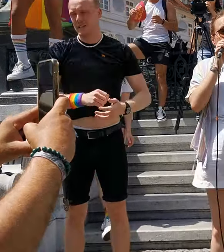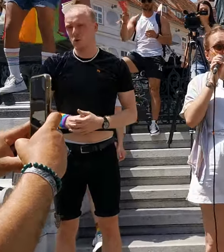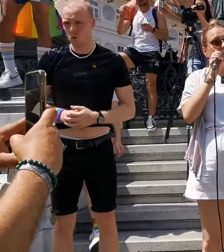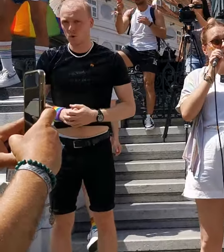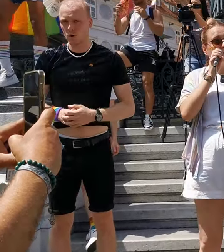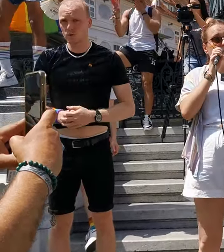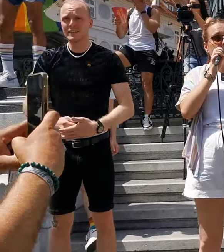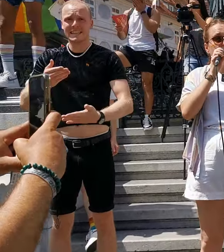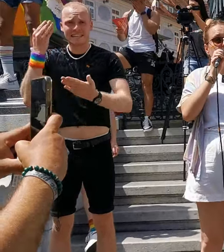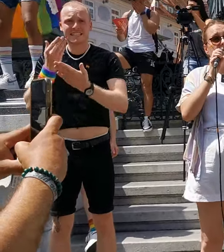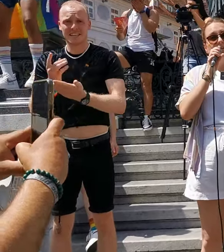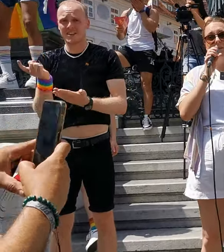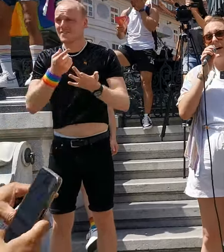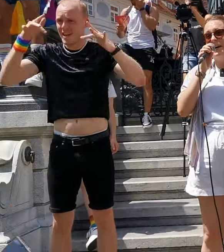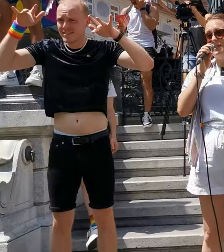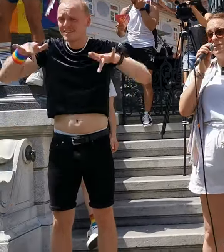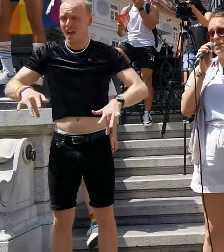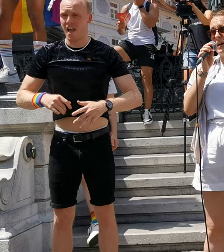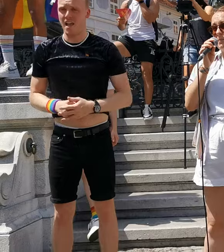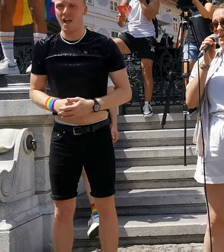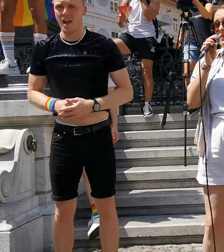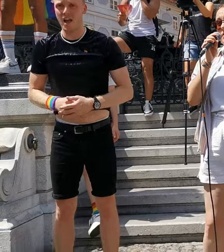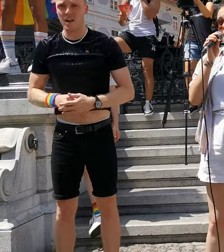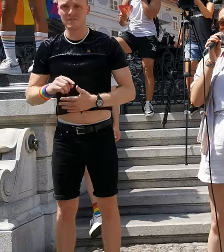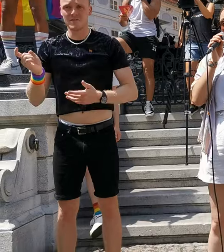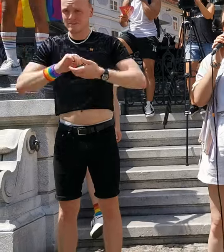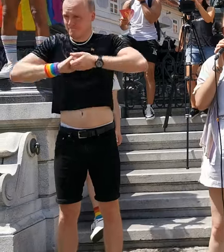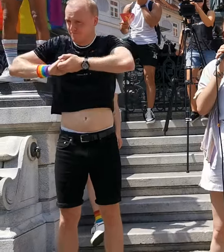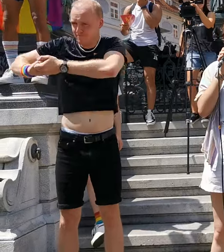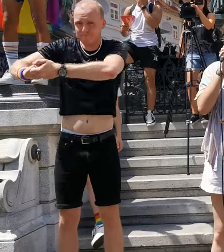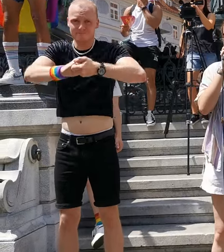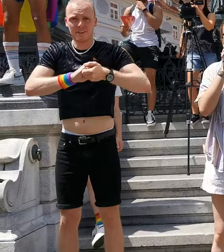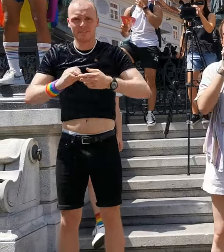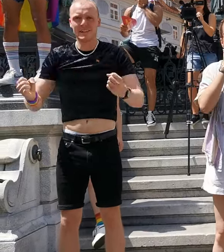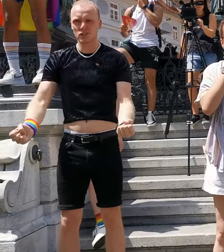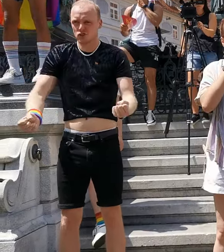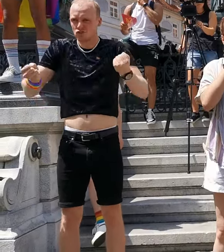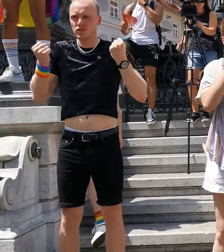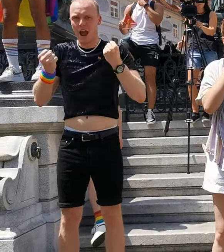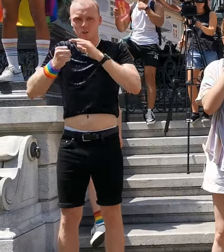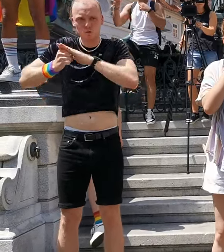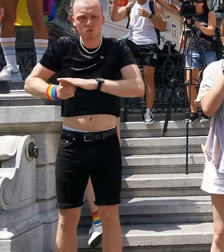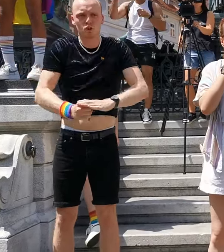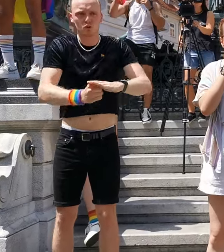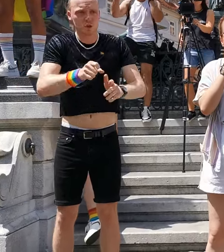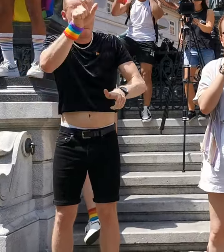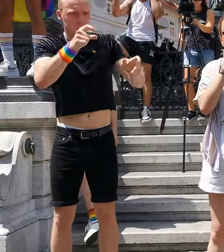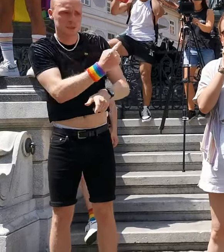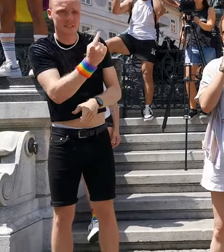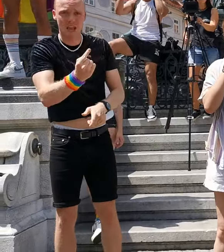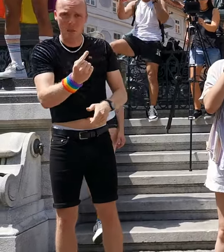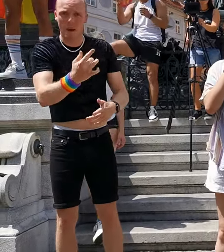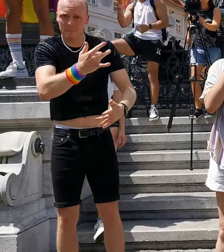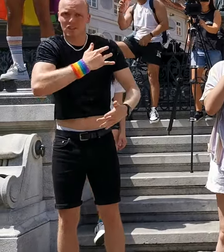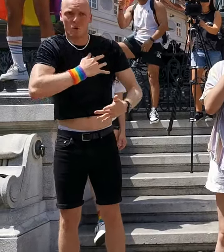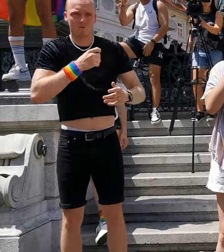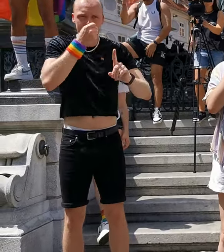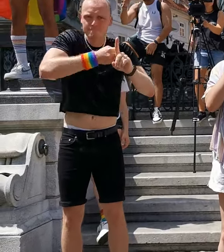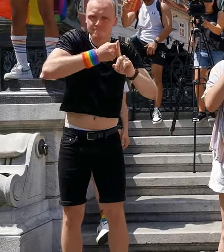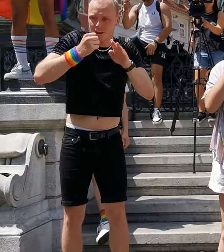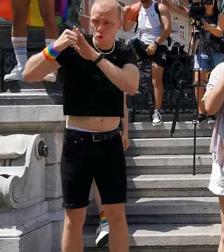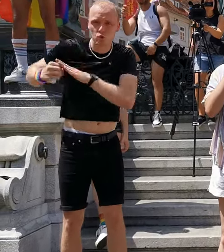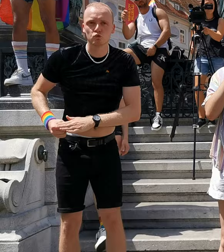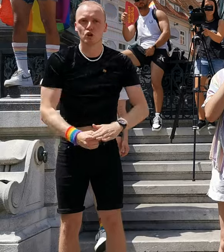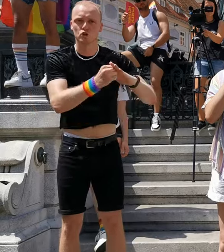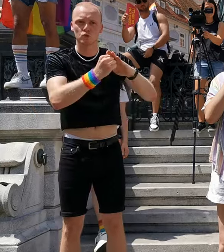Und deswegen sind wir hier, wir halten zusammen, wir sind stark und unterstützen diejenigen, die noch immer kämpfen.